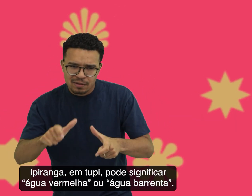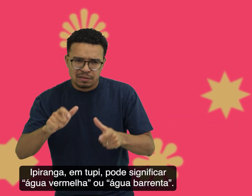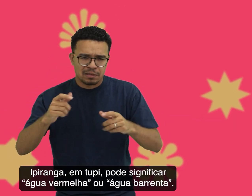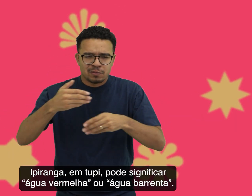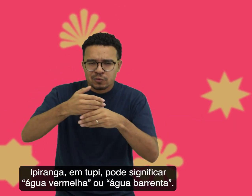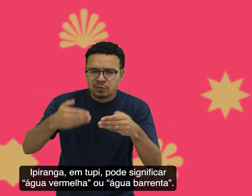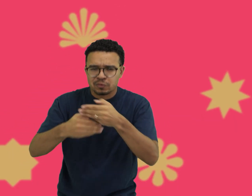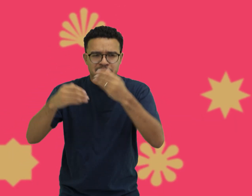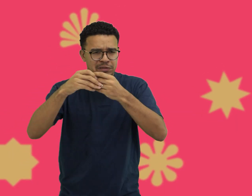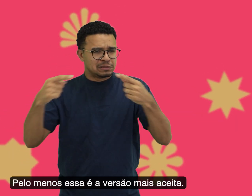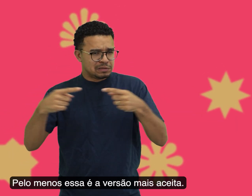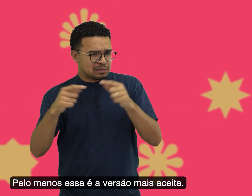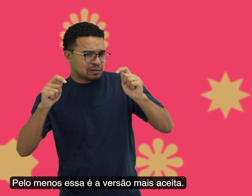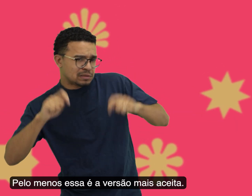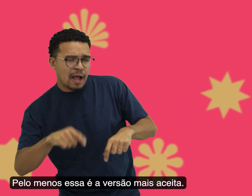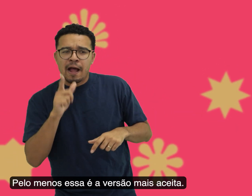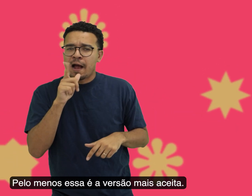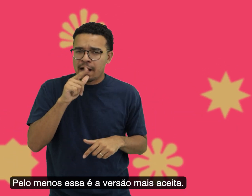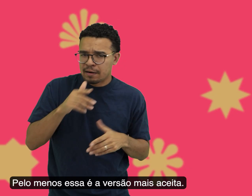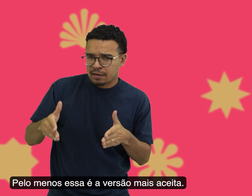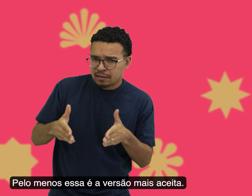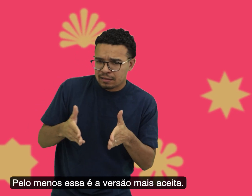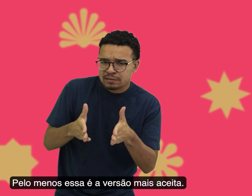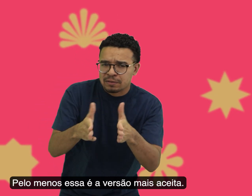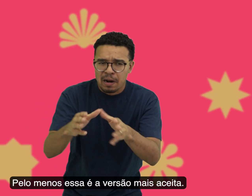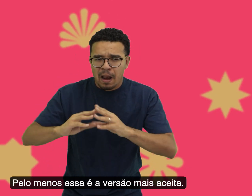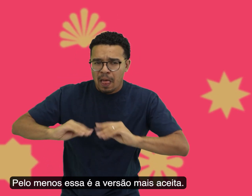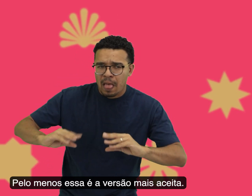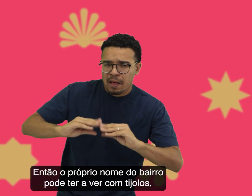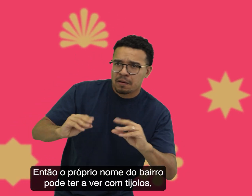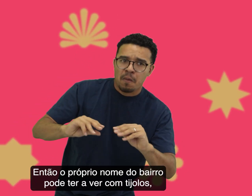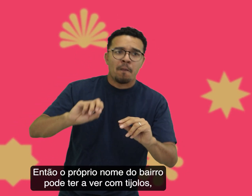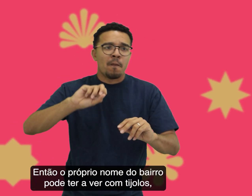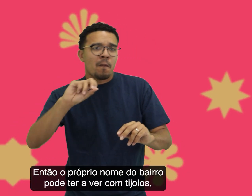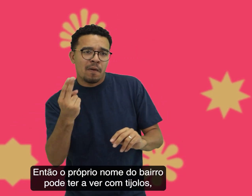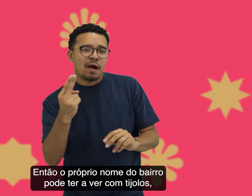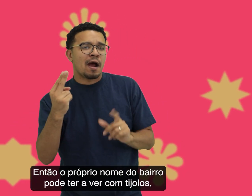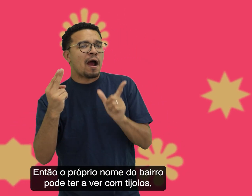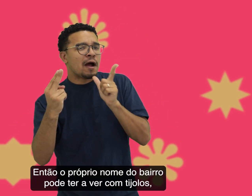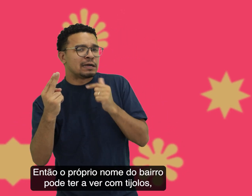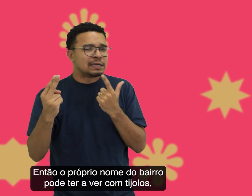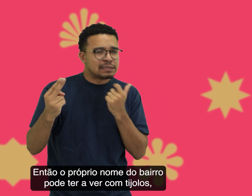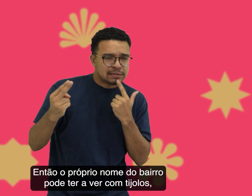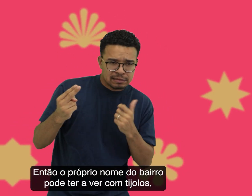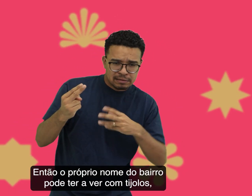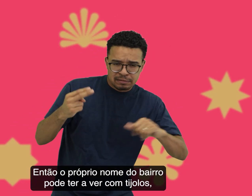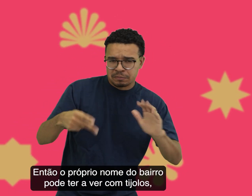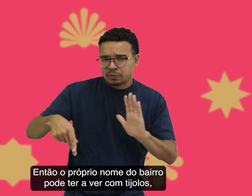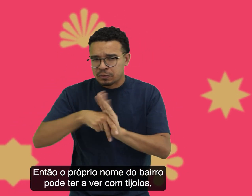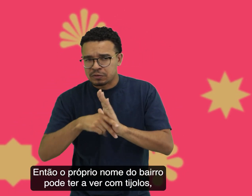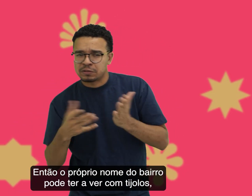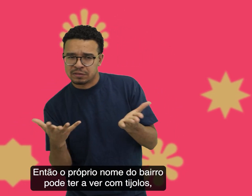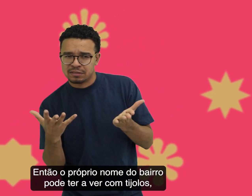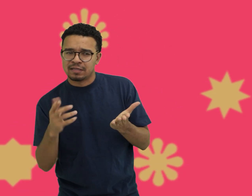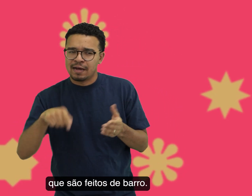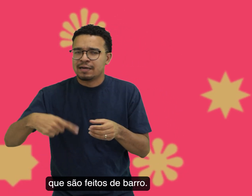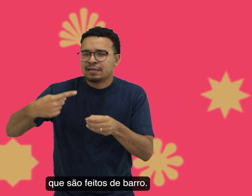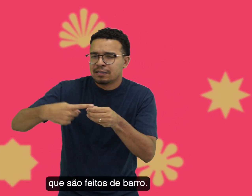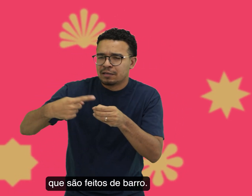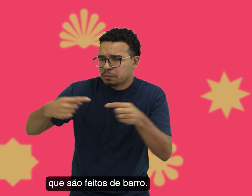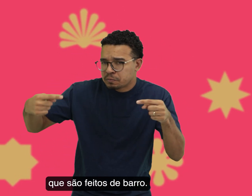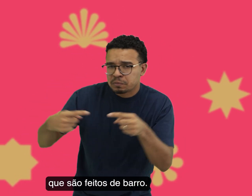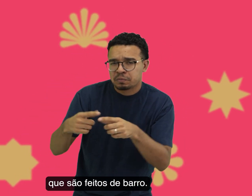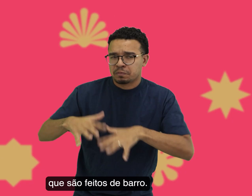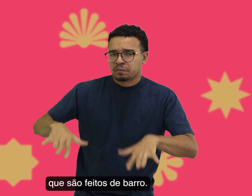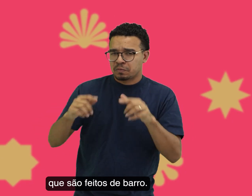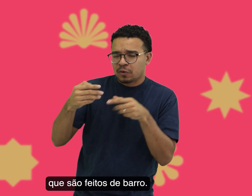água vermelha ou água barrenta. Pelo menos essa é a versão mais aceita. Então o próprio nome do bairro pode ter a ver com